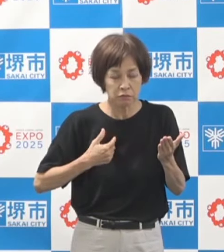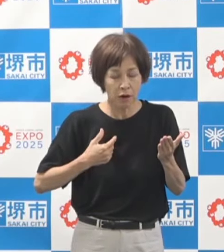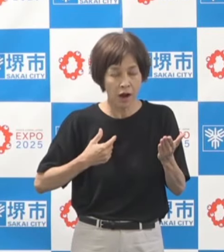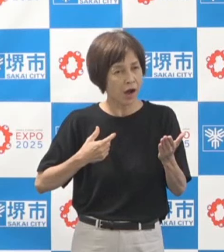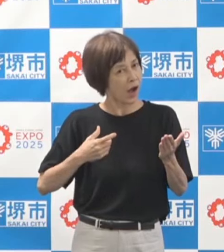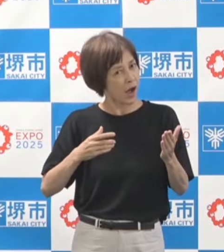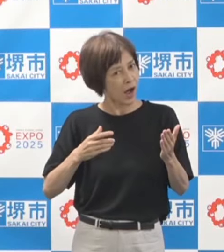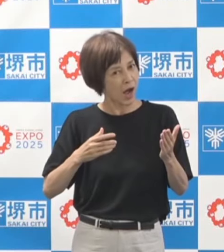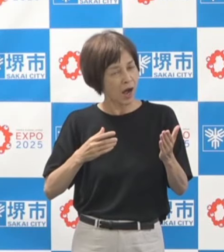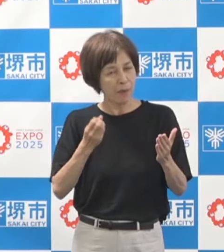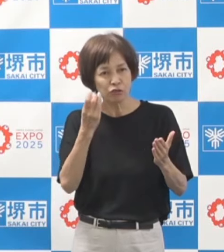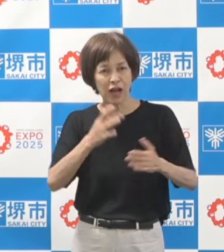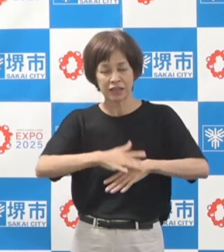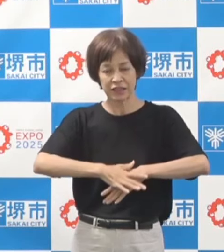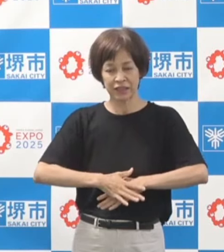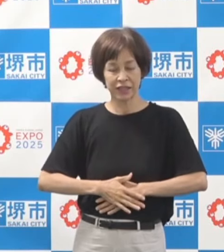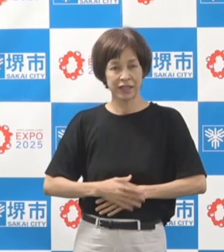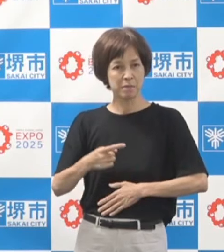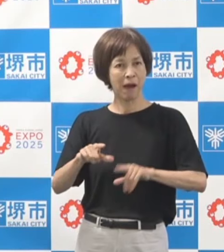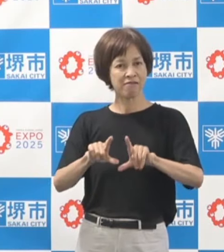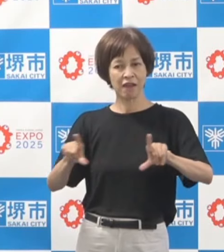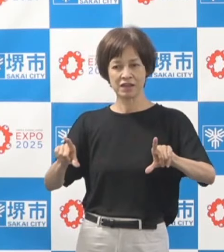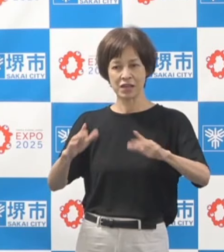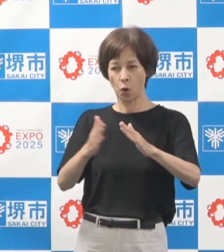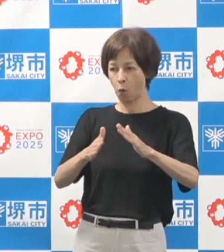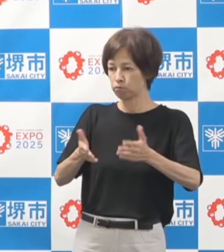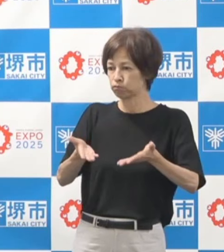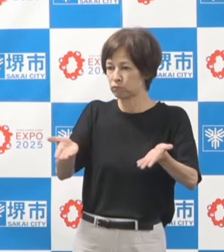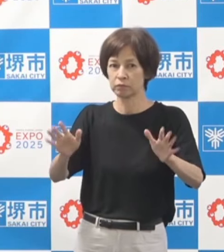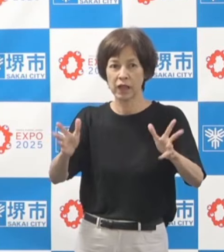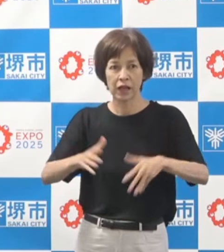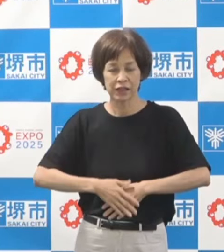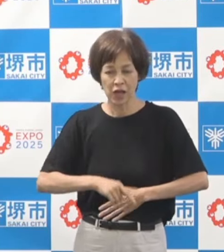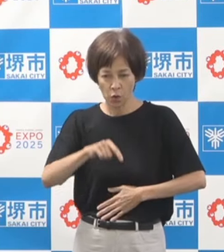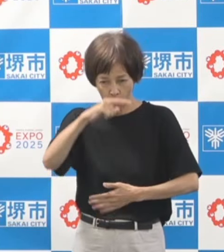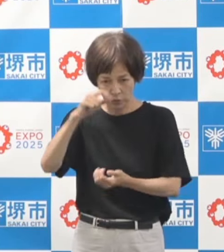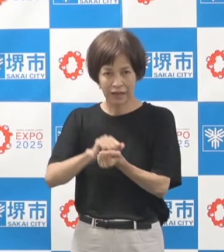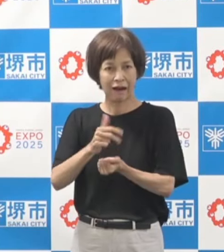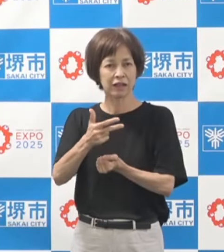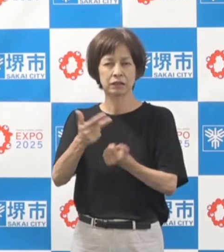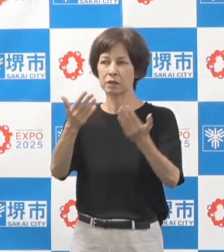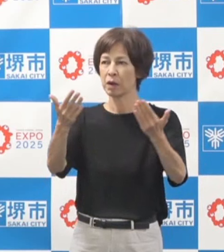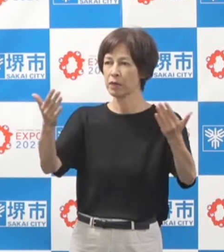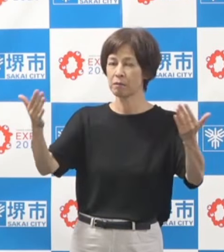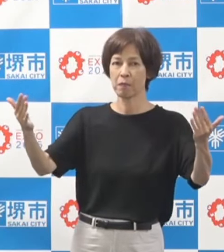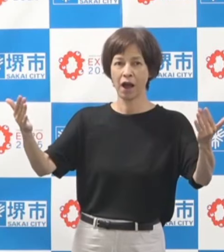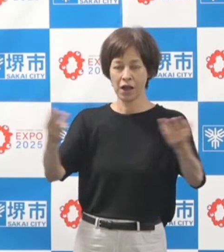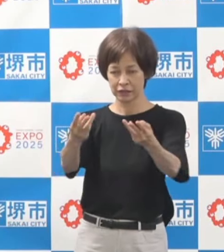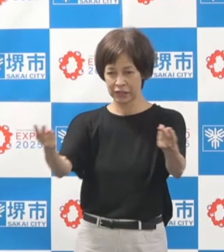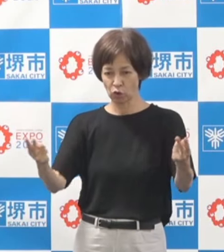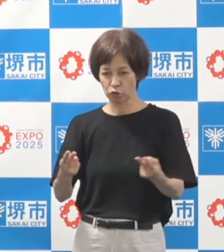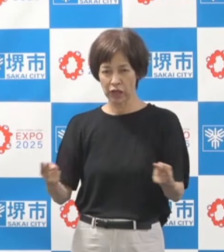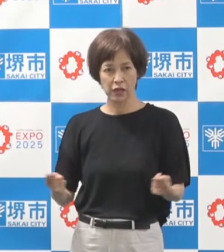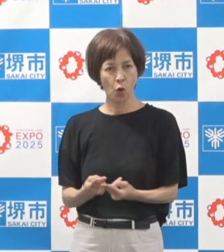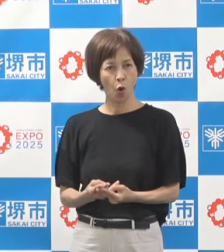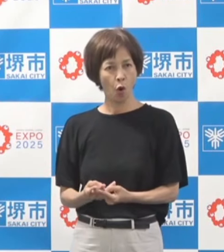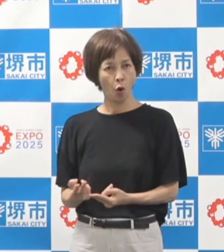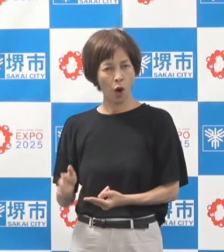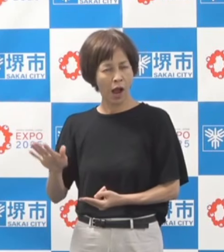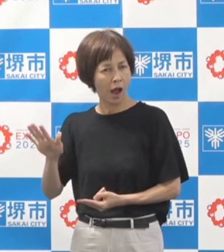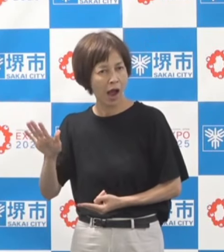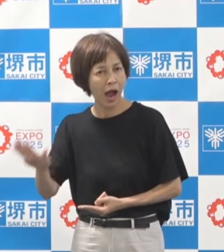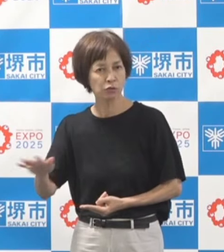されてないものであってもですね、このような堺市で行う、そして仁徳天皇陵がある堺市との連携によ